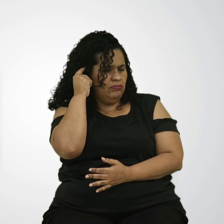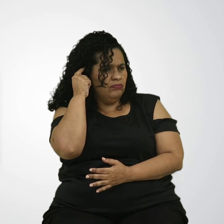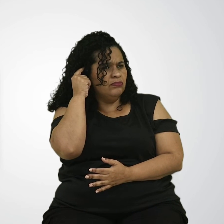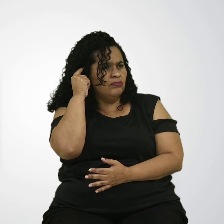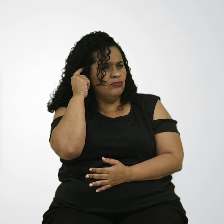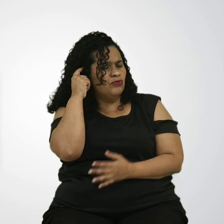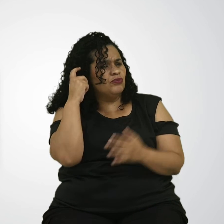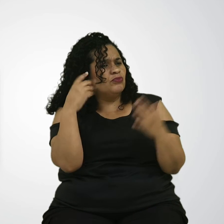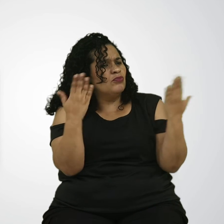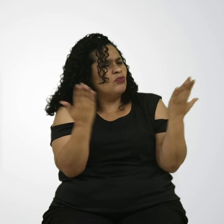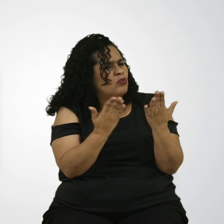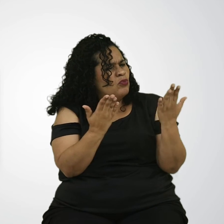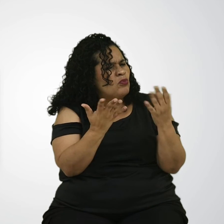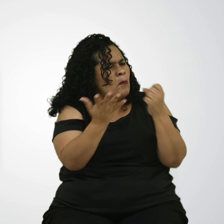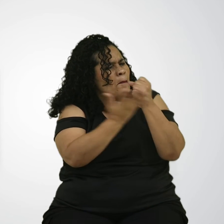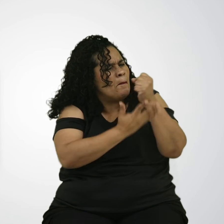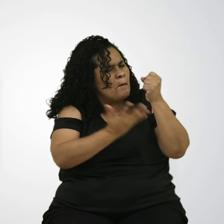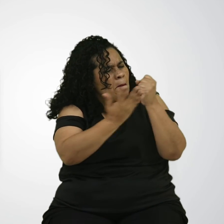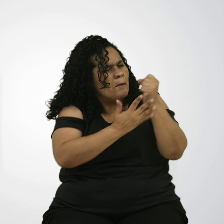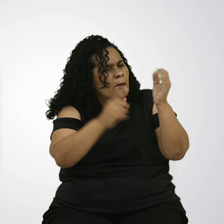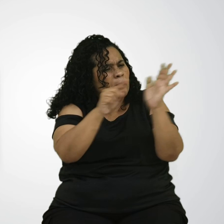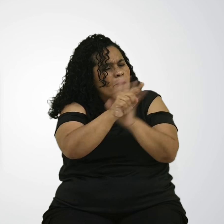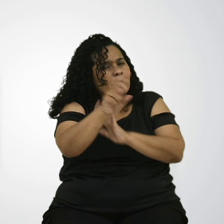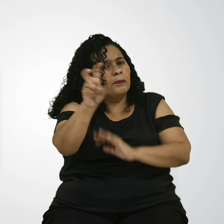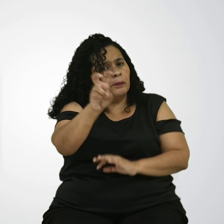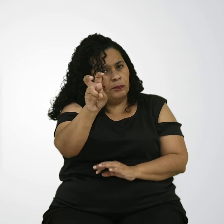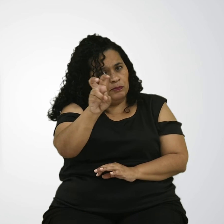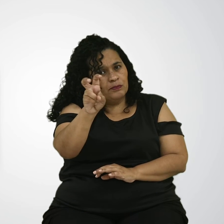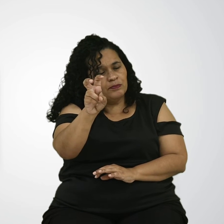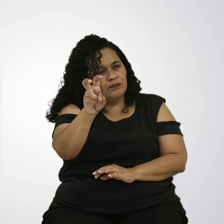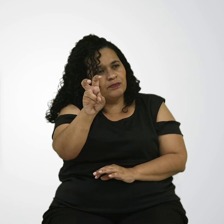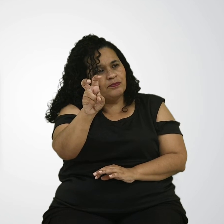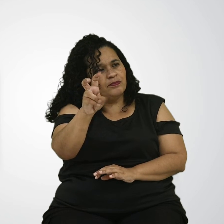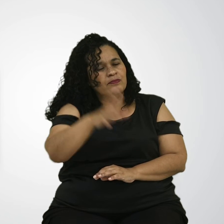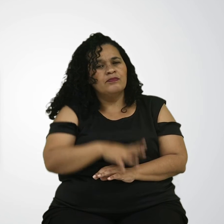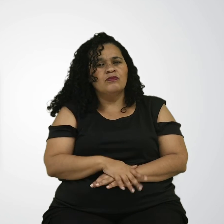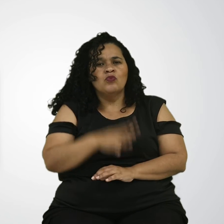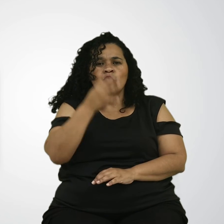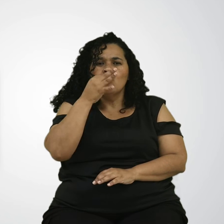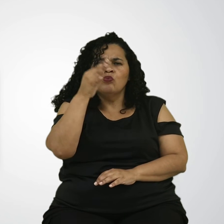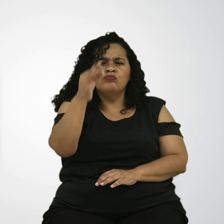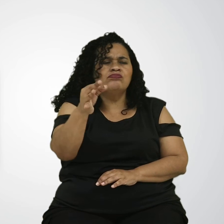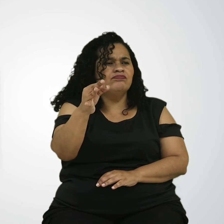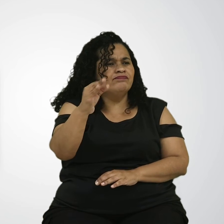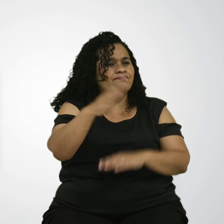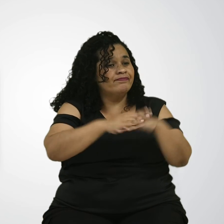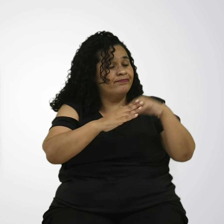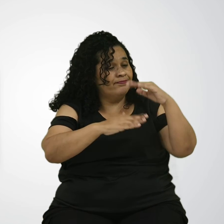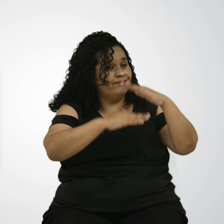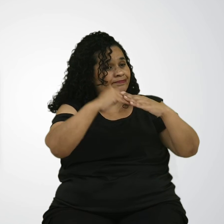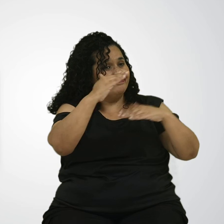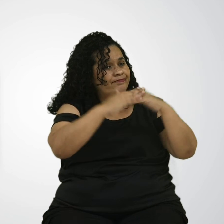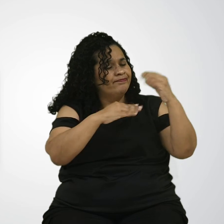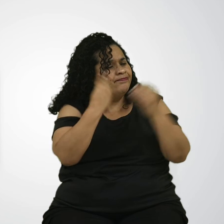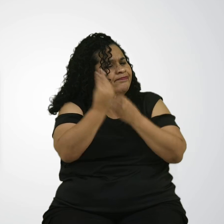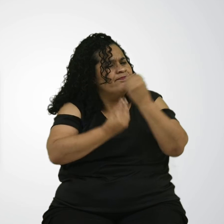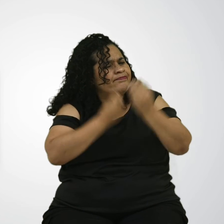oferecesse aqui, com base nessa pergunta 5, sugestões práticas de como alguém